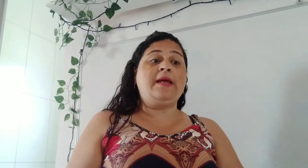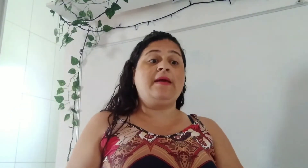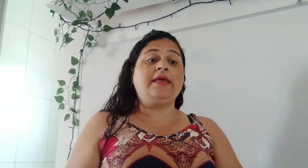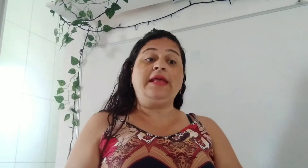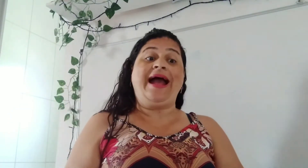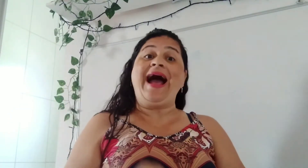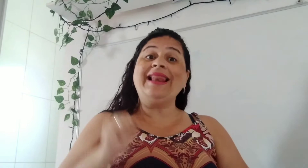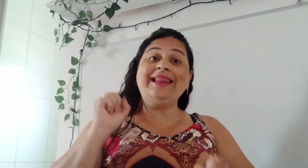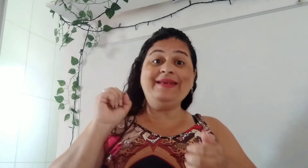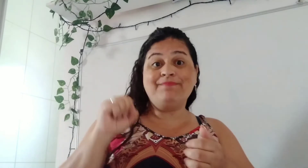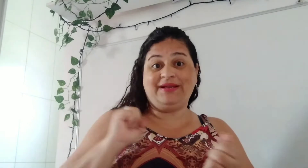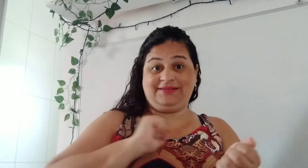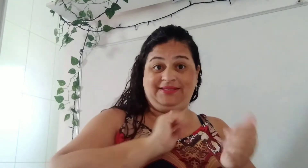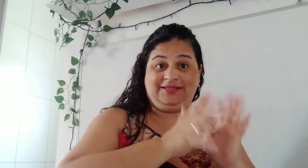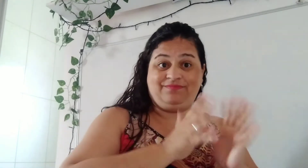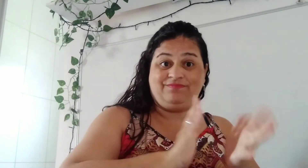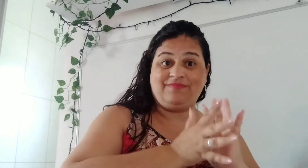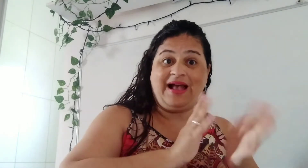é que a Libras,